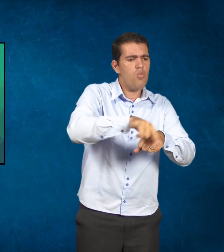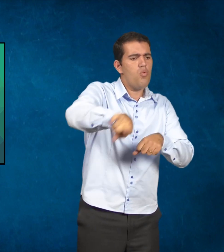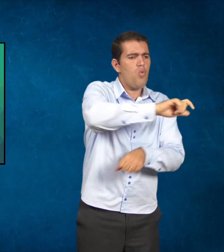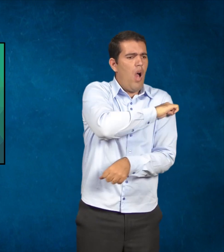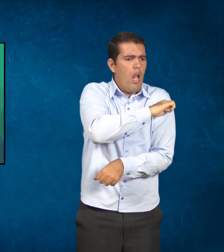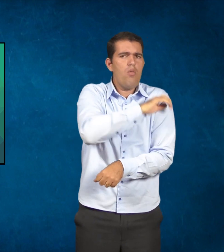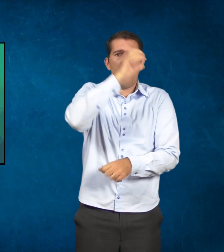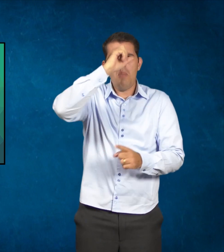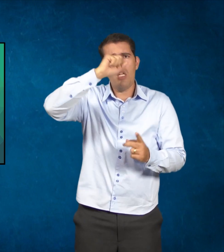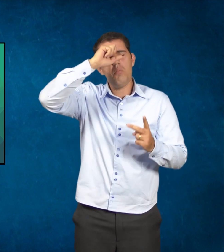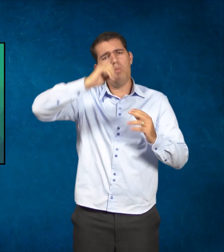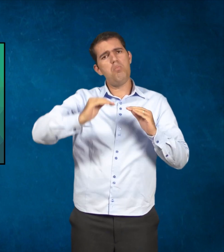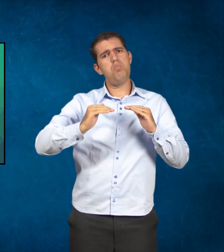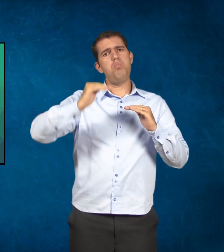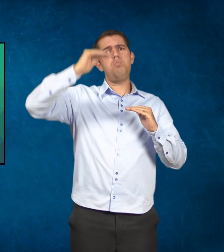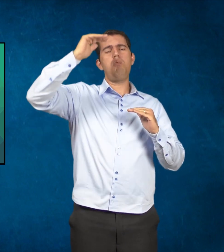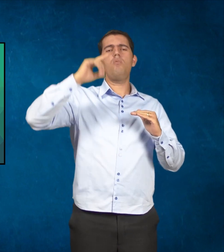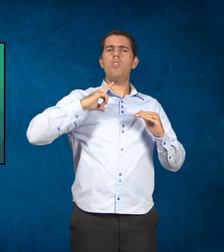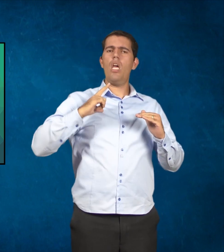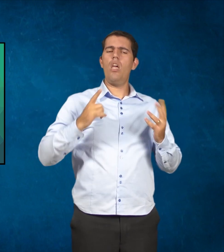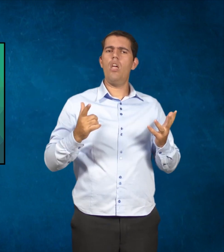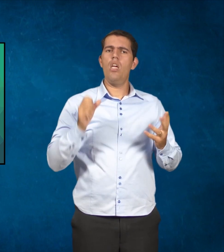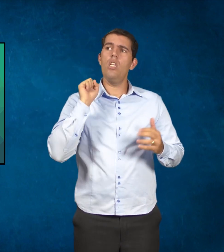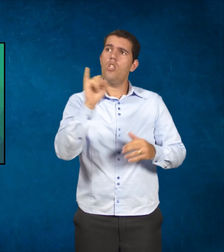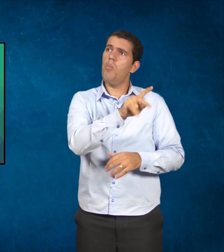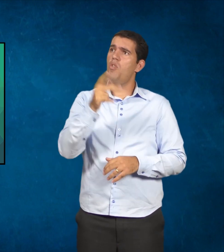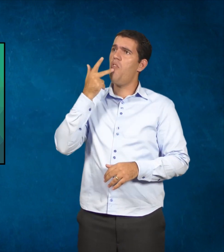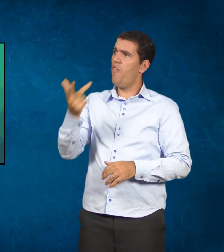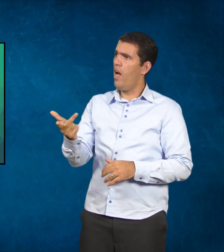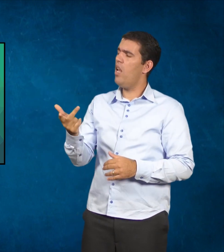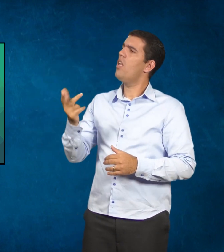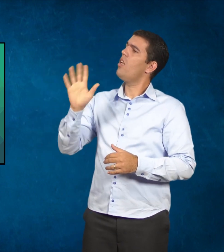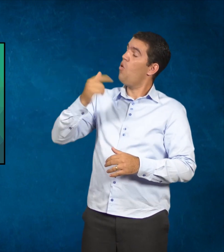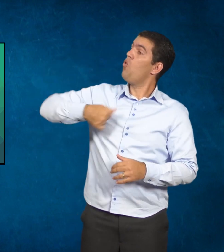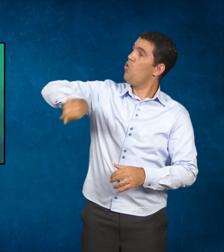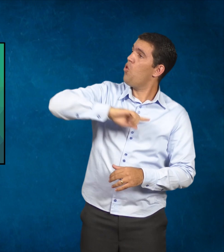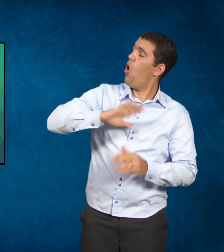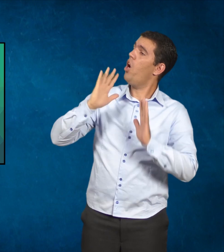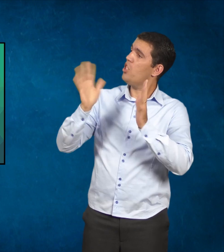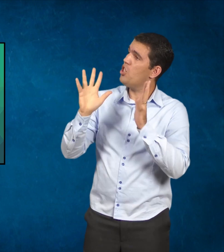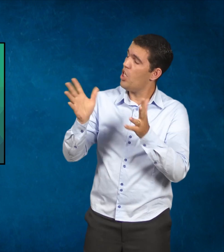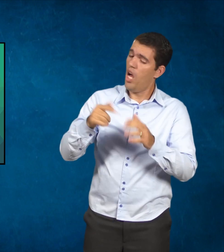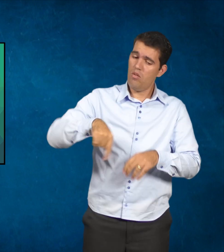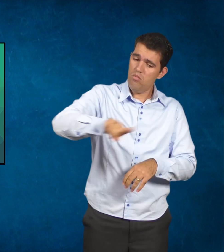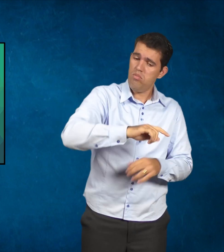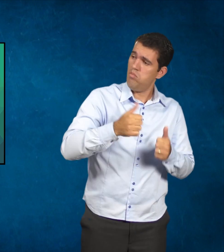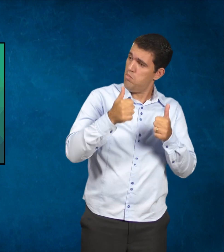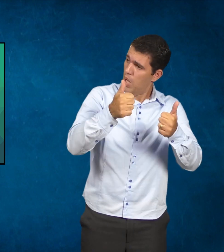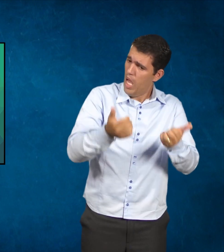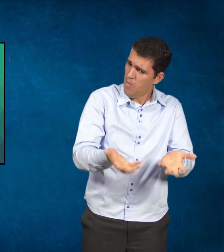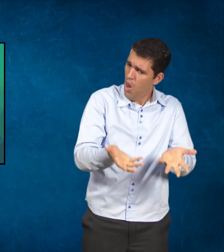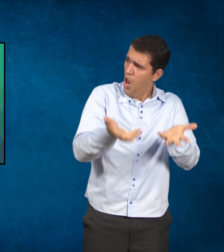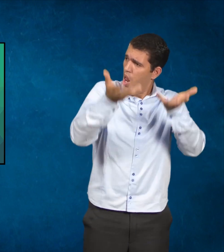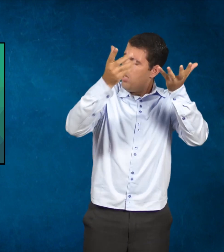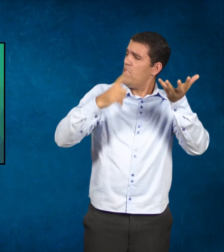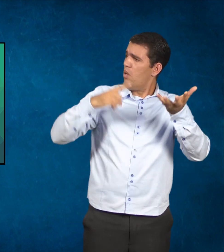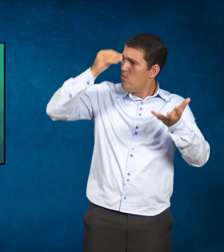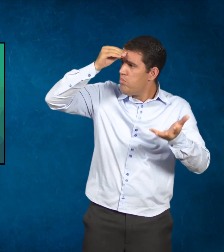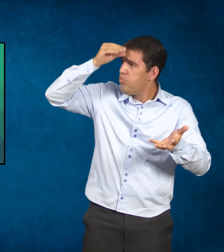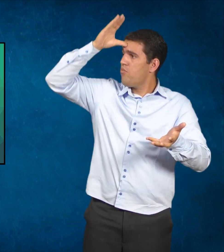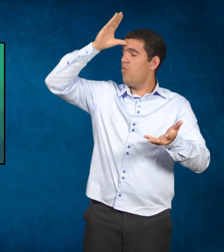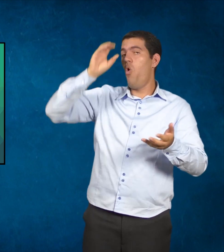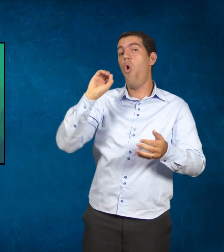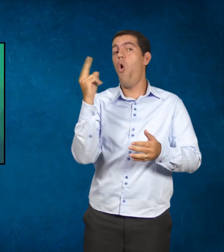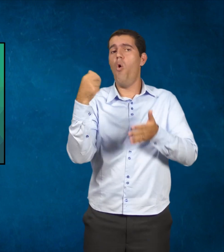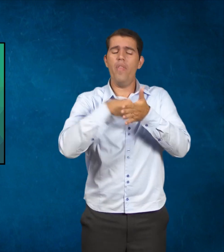coisa. Quando os professores reivindicam que estão tendo um efeito positivo no resultado, ou quando se defende